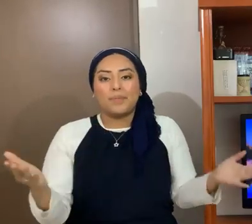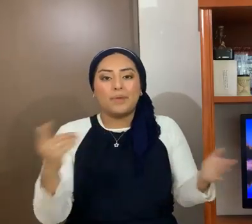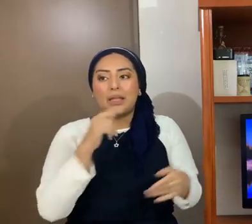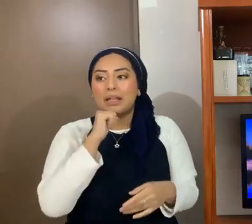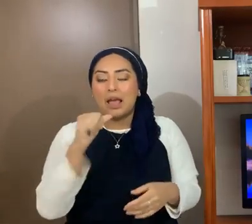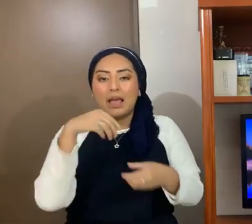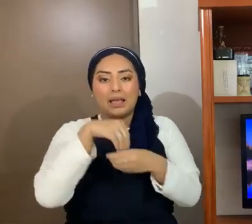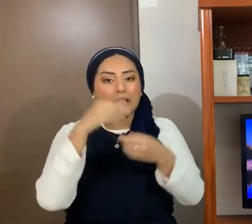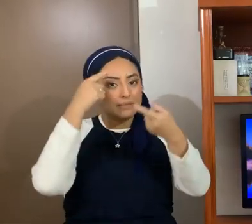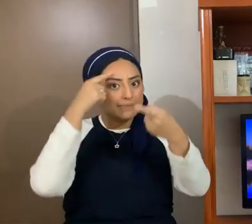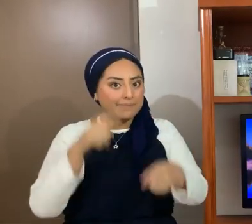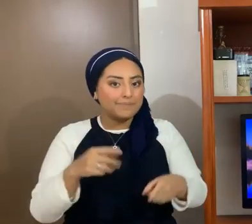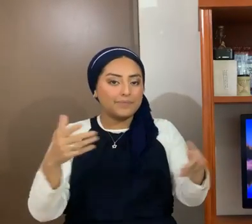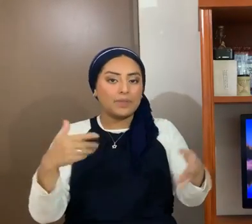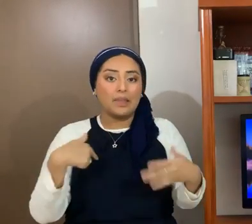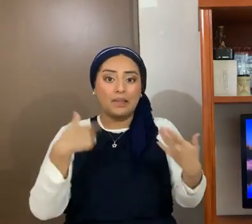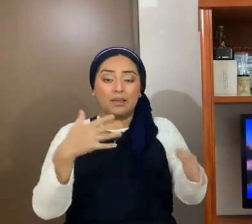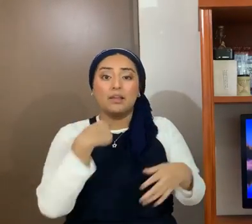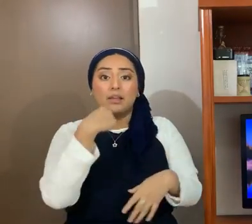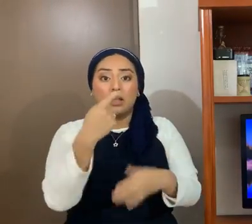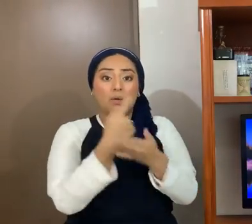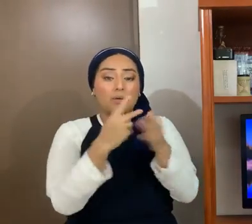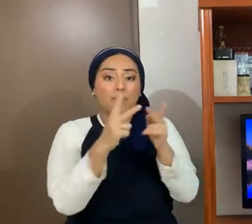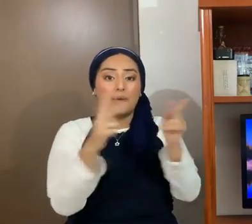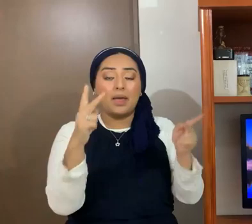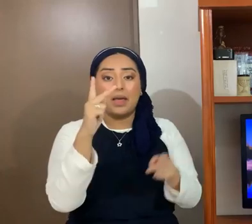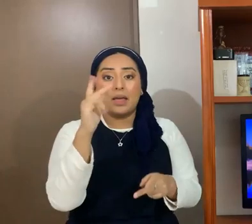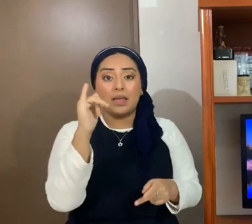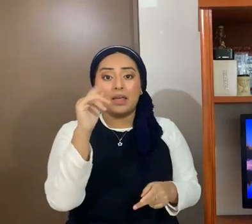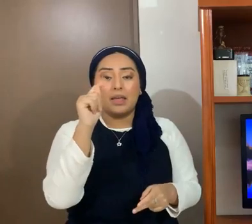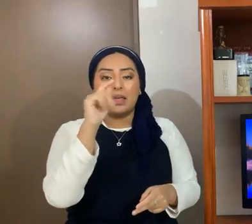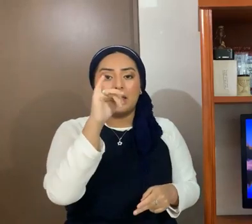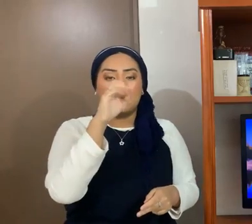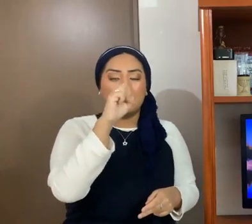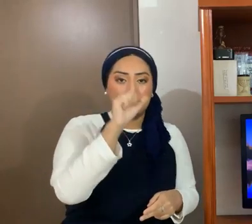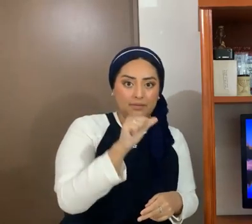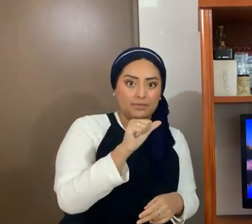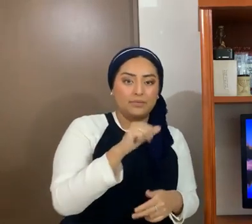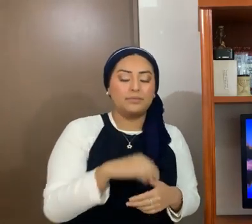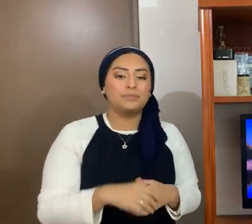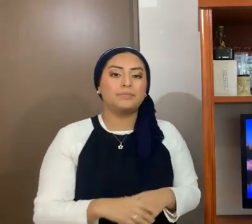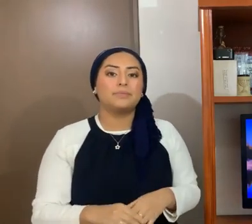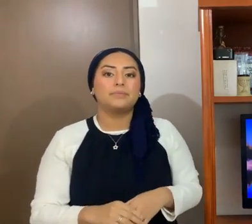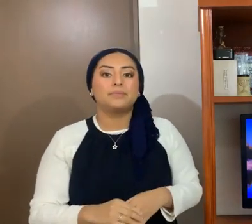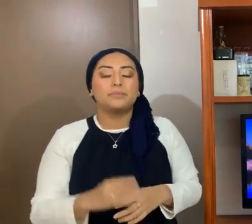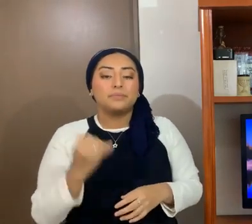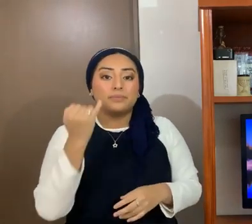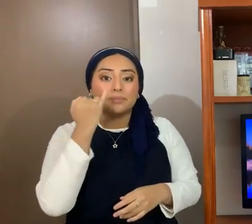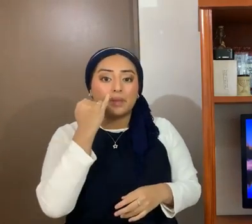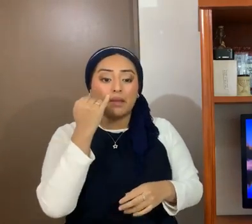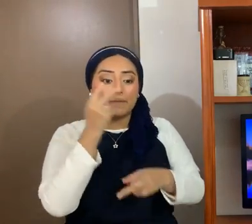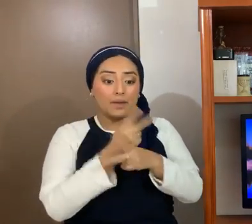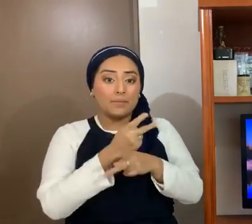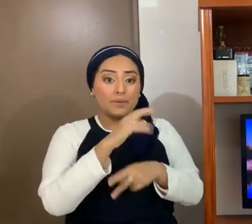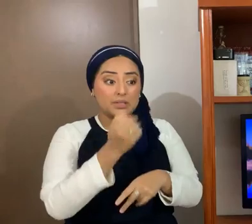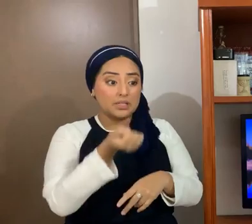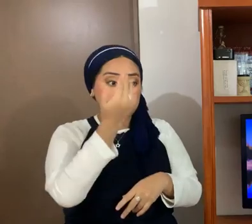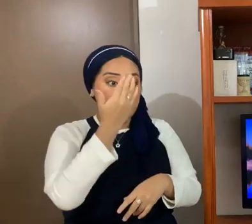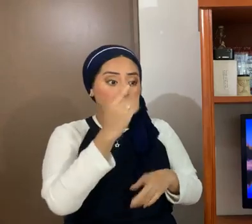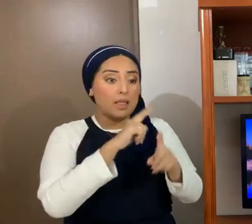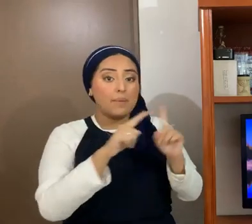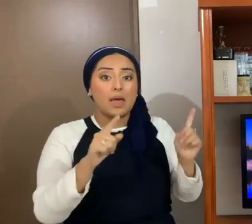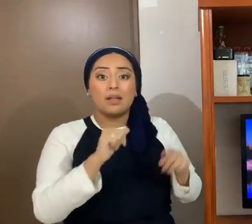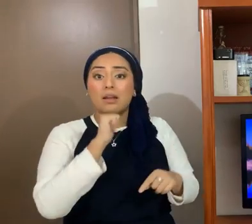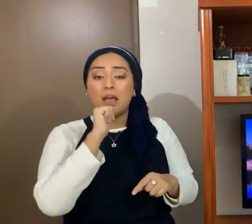el pacto. Y como mencionamos en la Parashá Ki Tisa, esto es como un pequeño resumen. Si se guarda el Shabbat, pero no